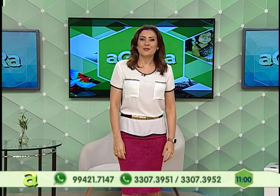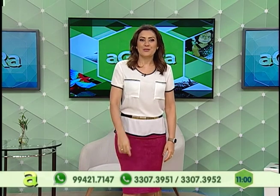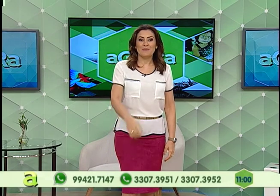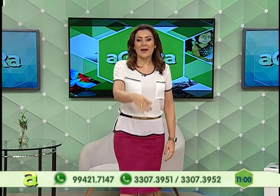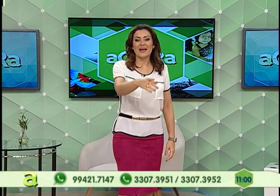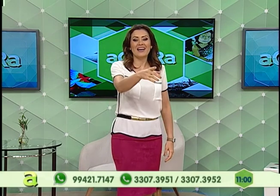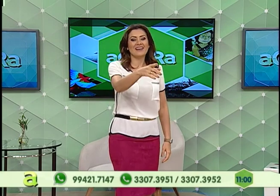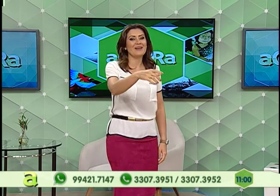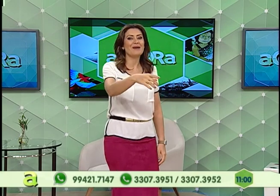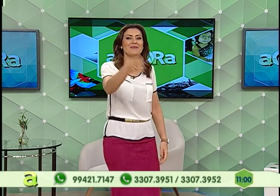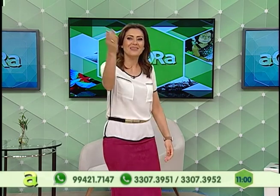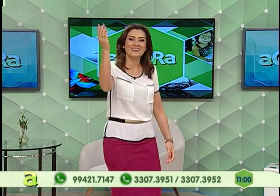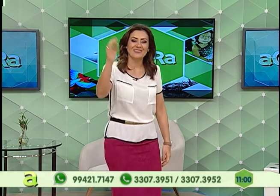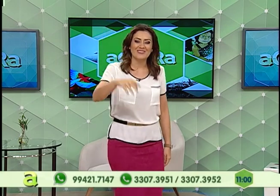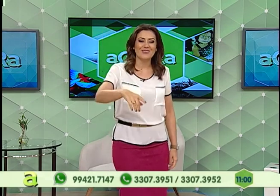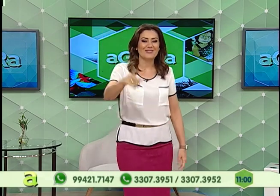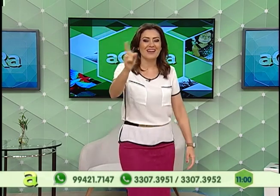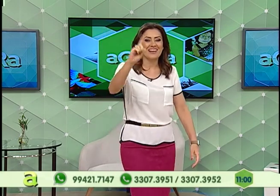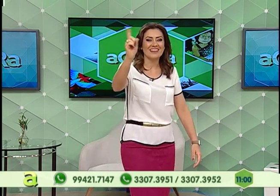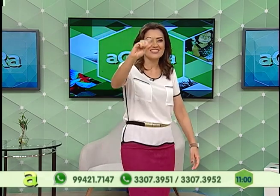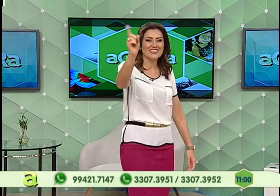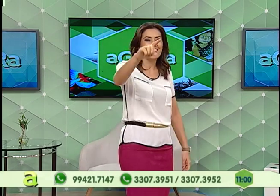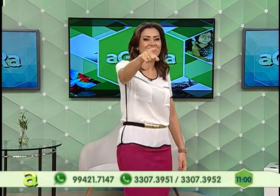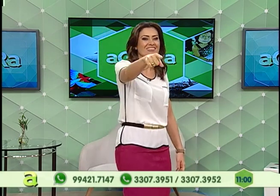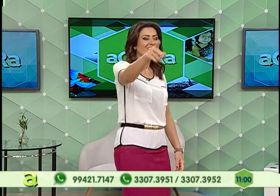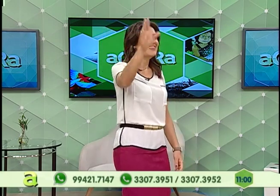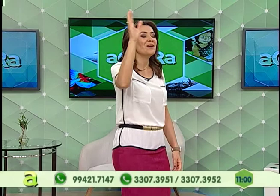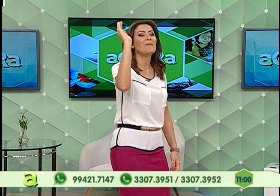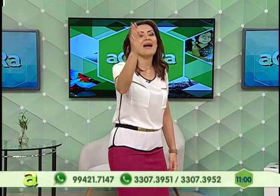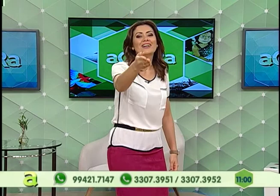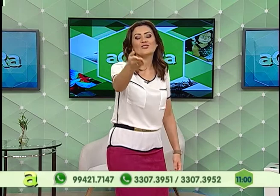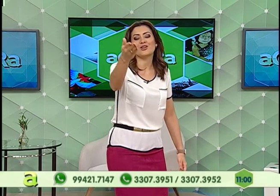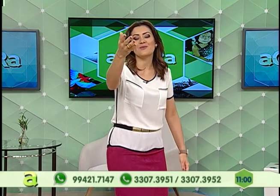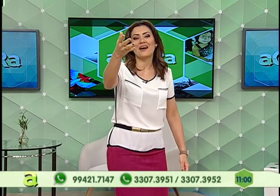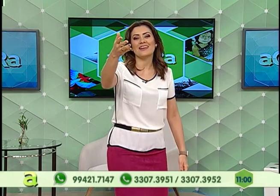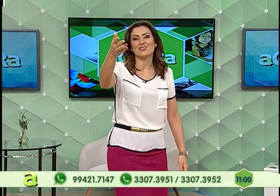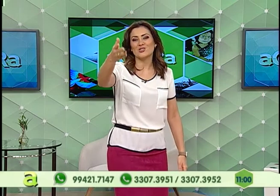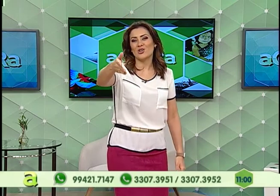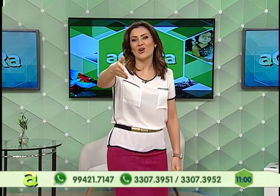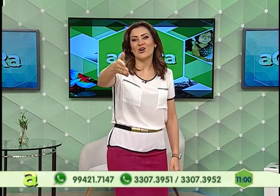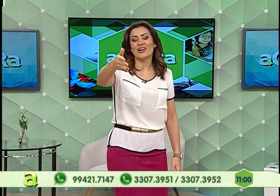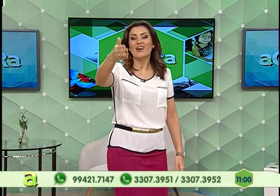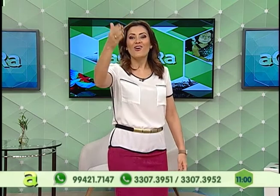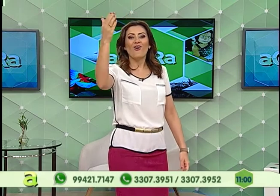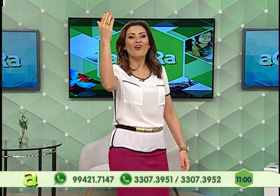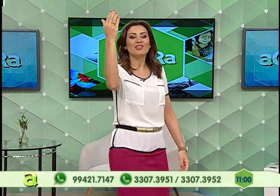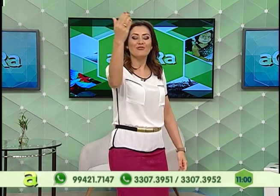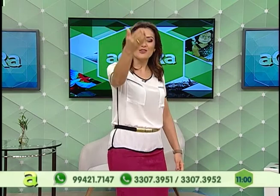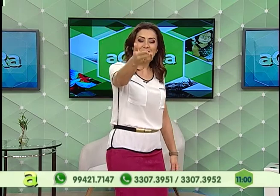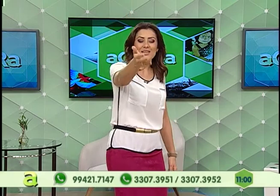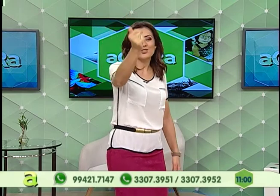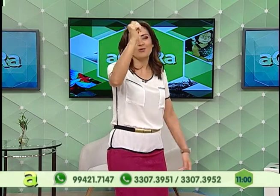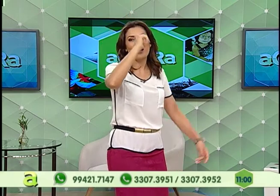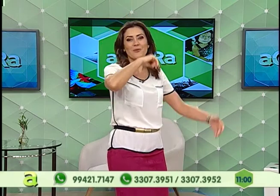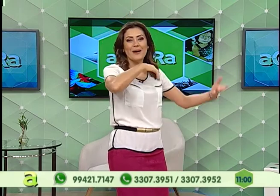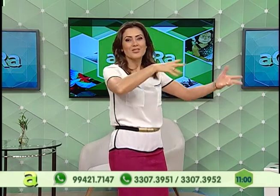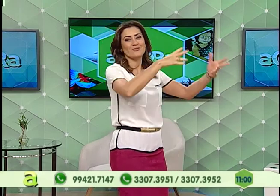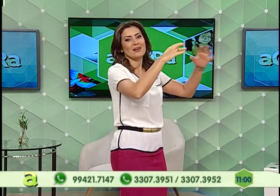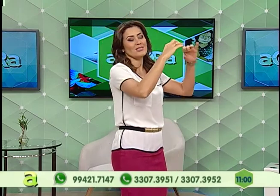Se pega... É, menina. Não vou falar nada disso, não. Não mete o Januar nessa história. Ontem foi o aniversário de Januar. Não mete o Januar nessa